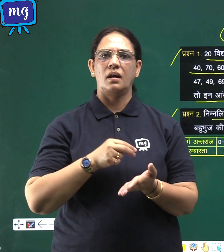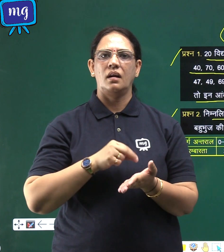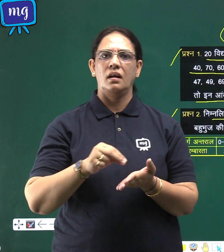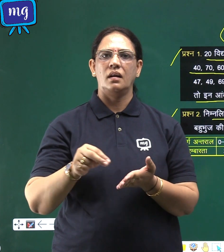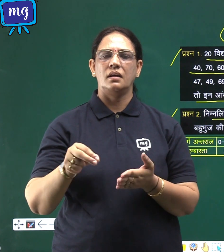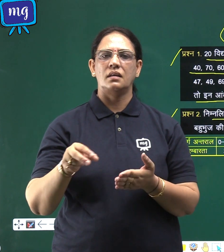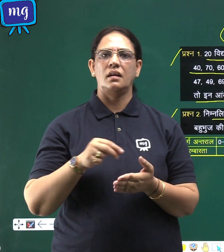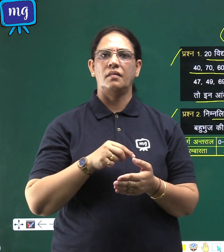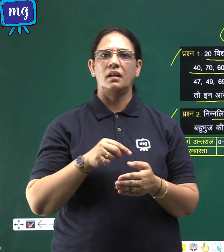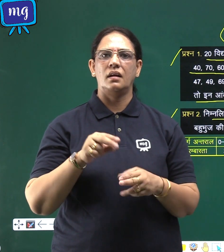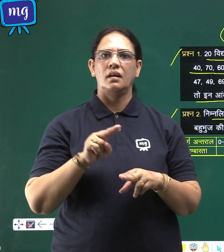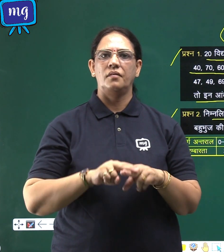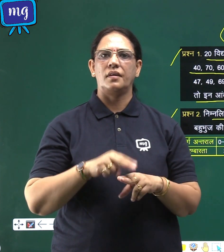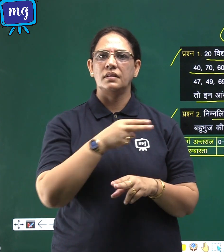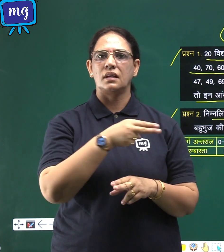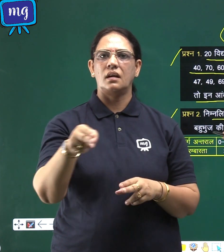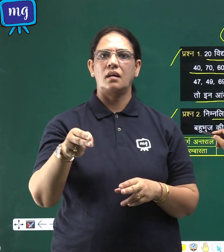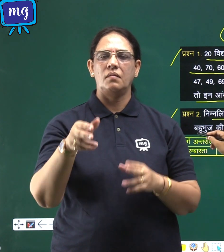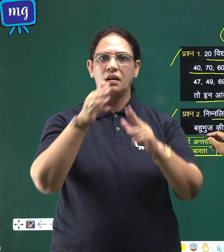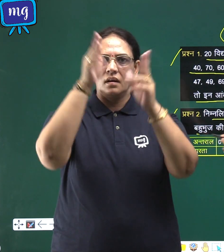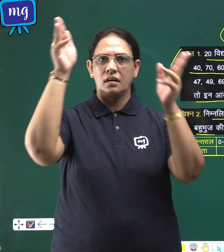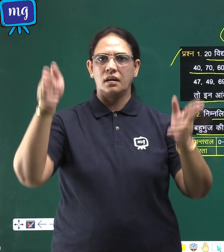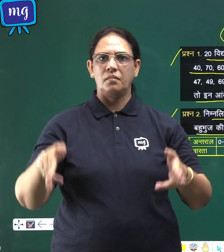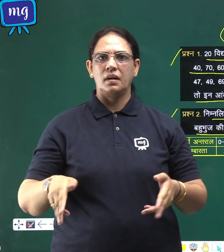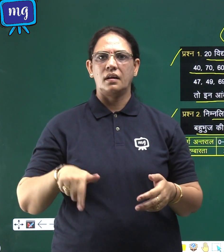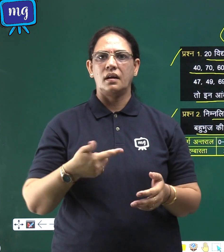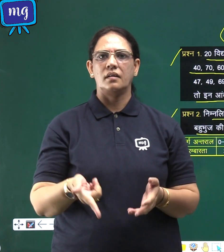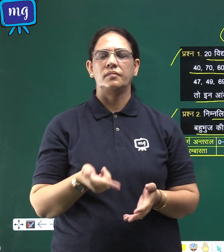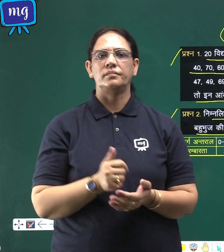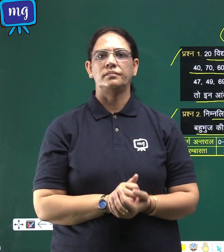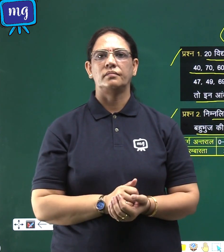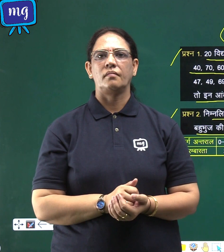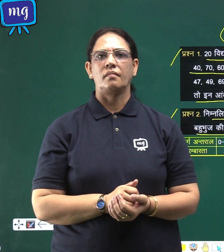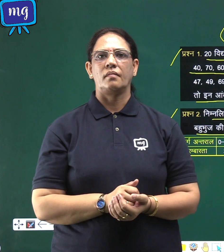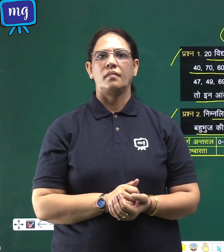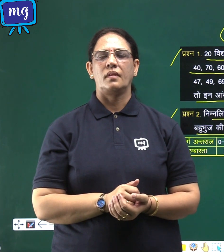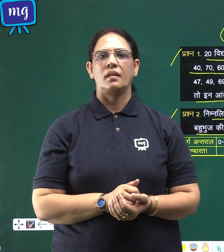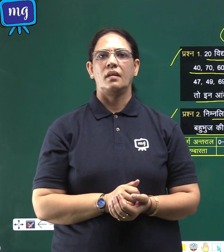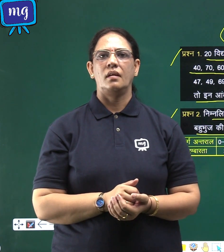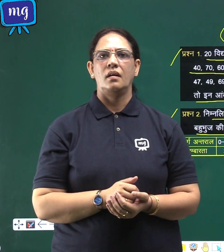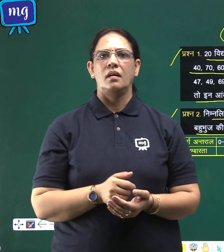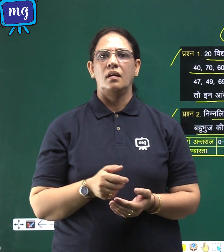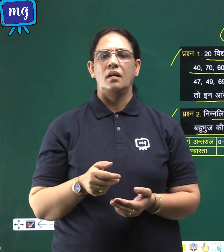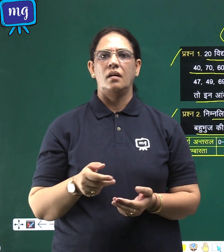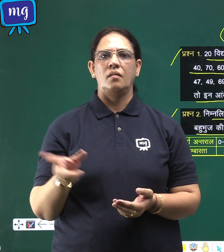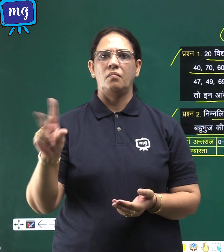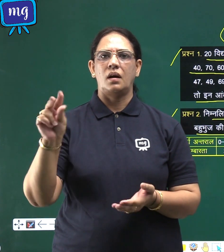बारंबारता बावुज की